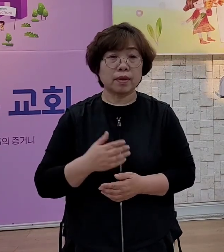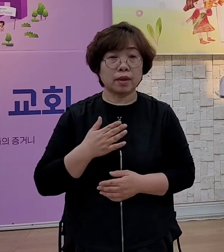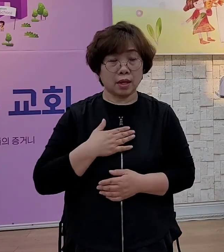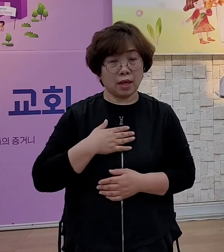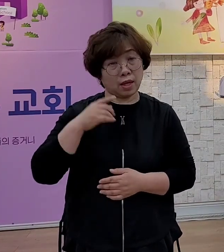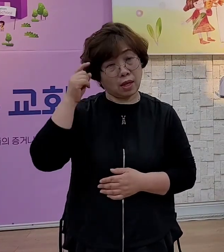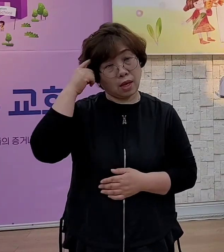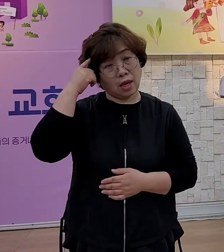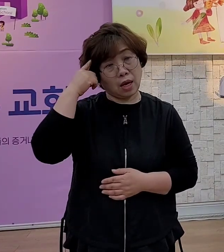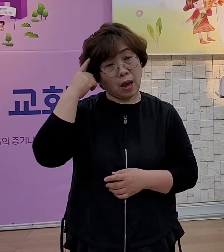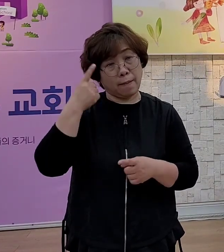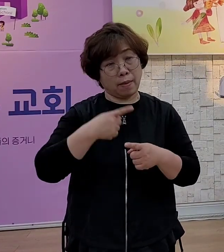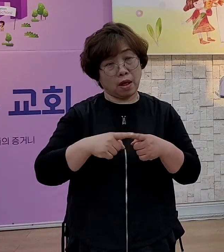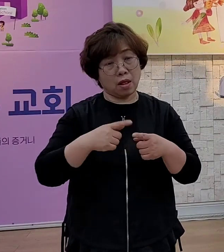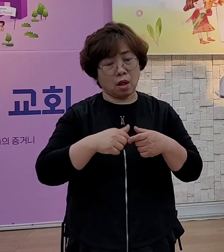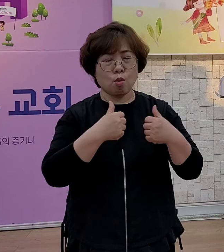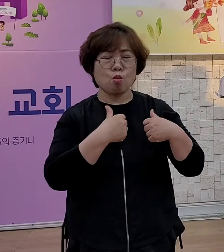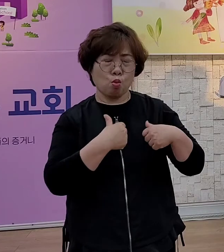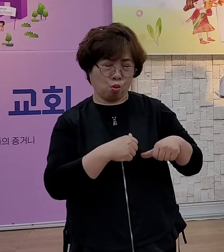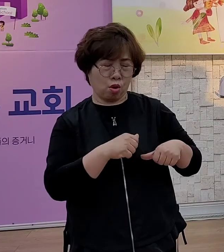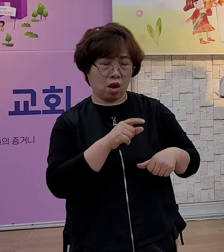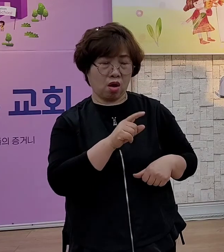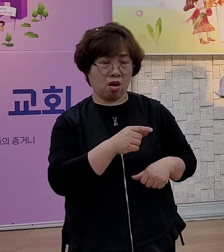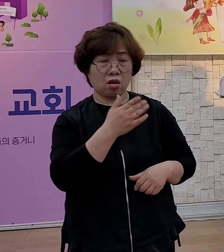자기의 생각과 판단을 포기하는 게 겸손이에요.